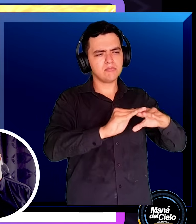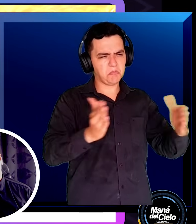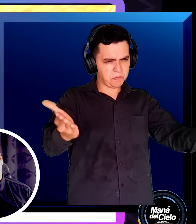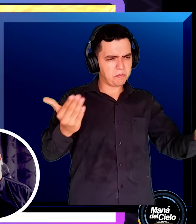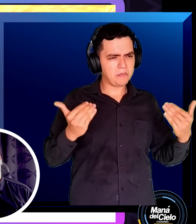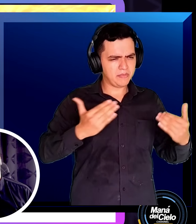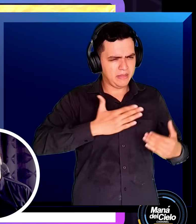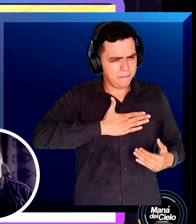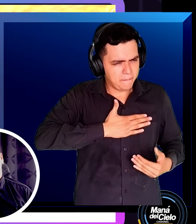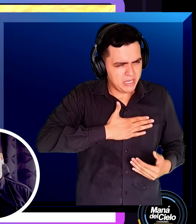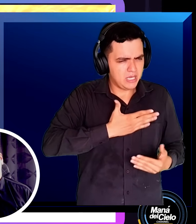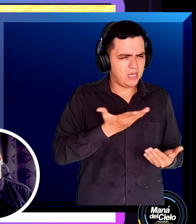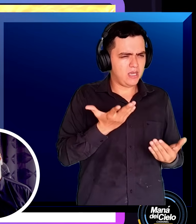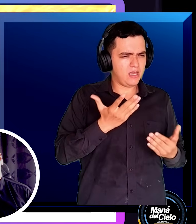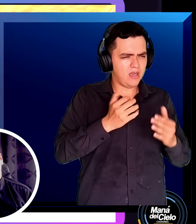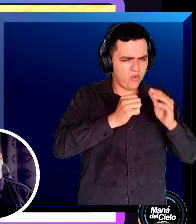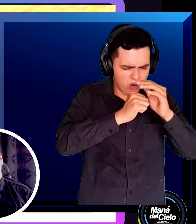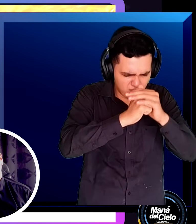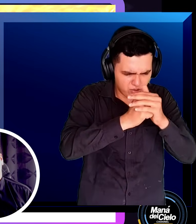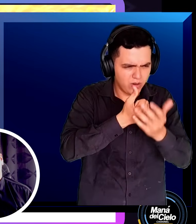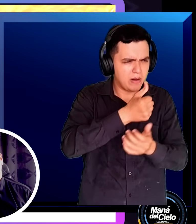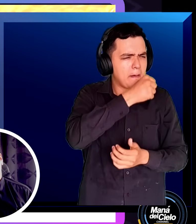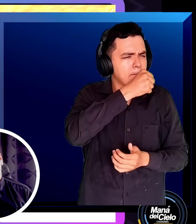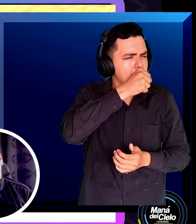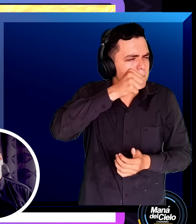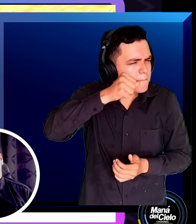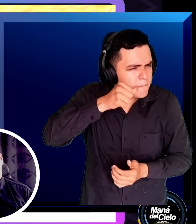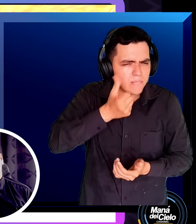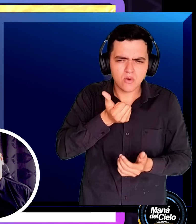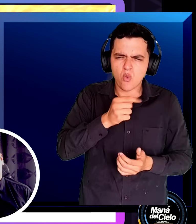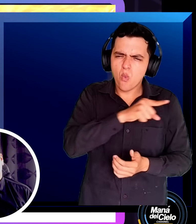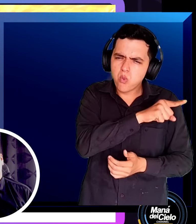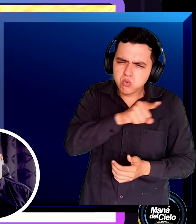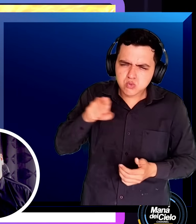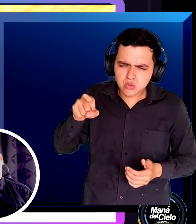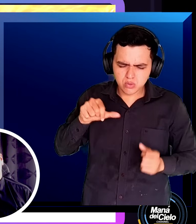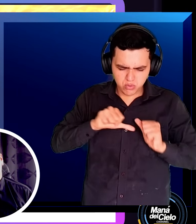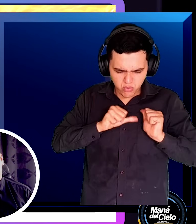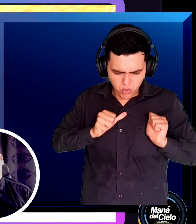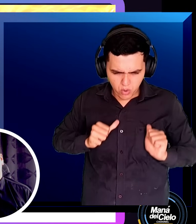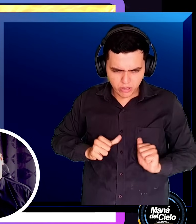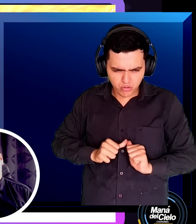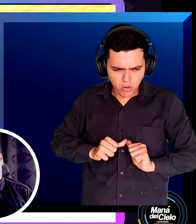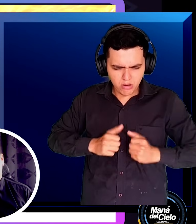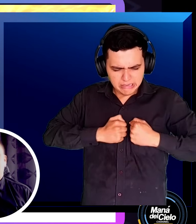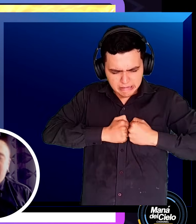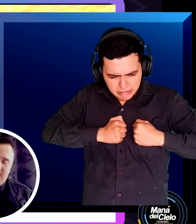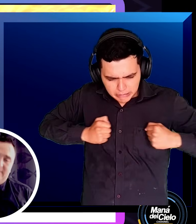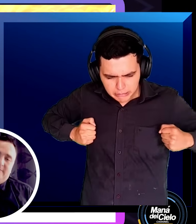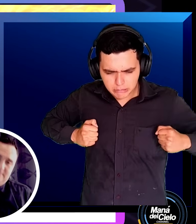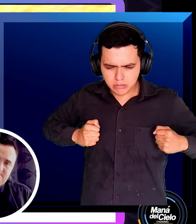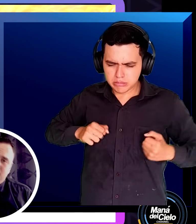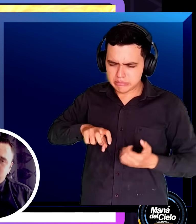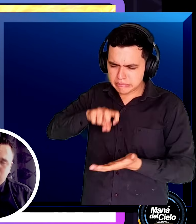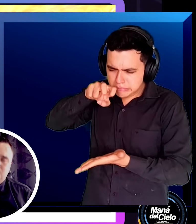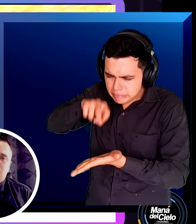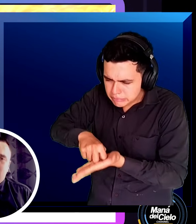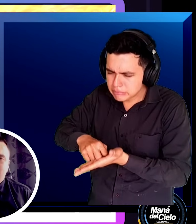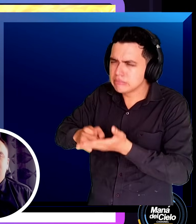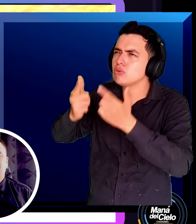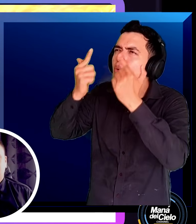Cuando Esdras iba con el pueblo que iban de regreso hacia Jerusalén,